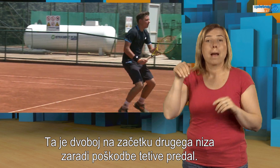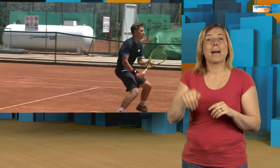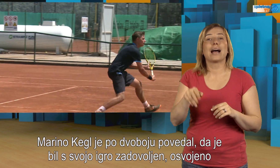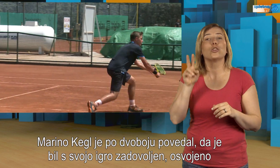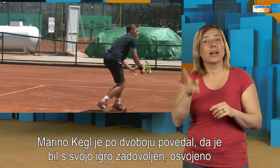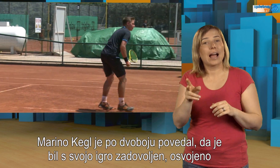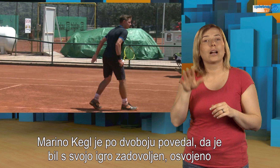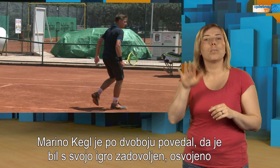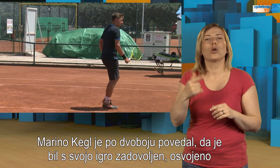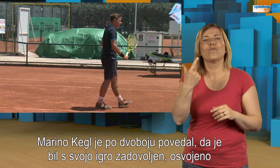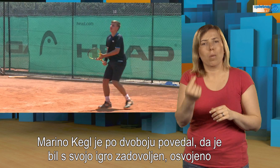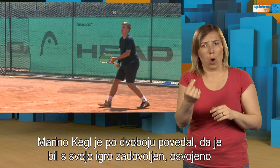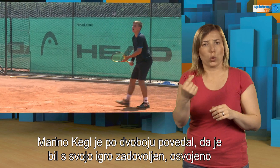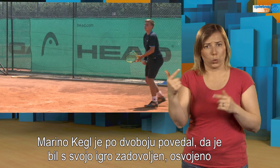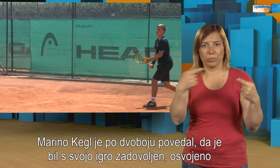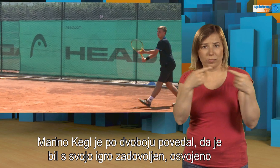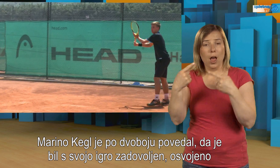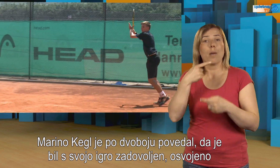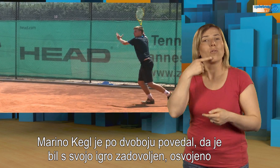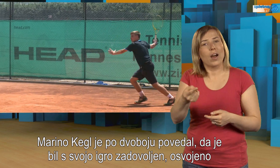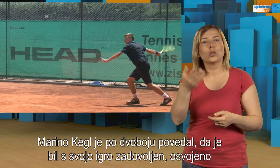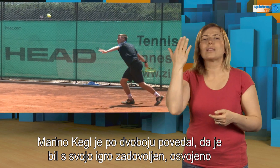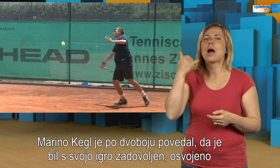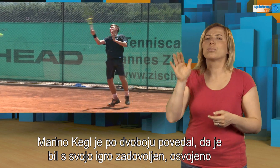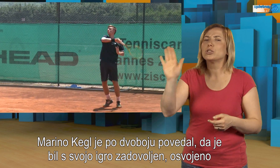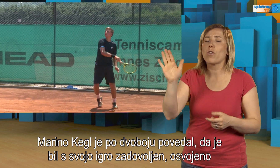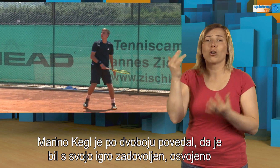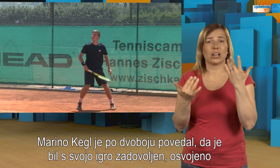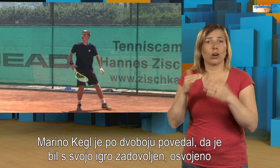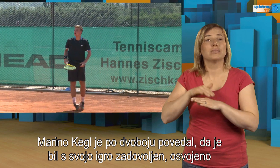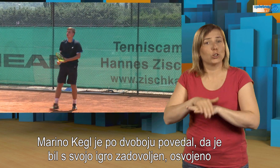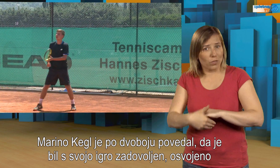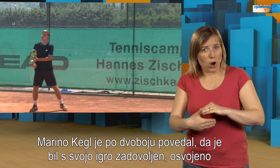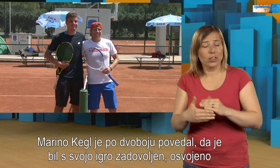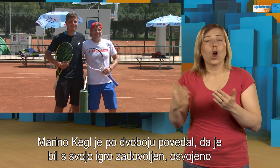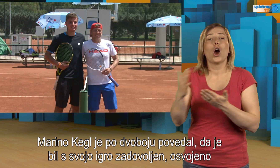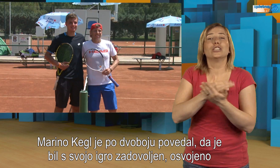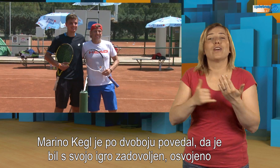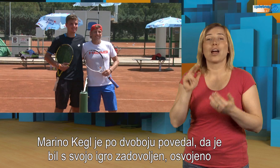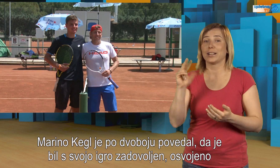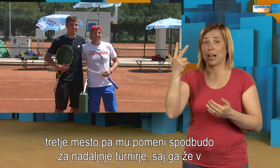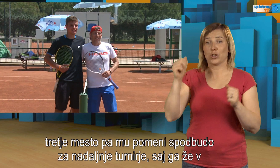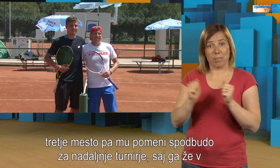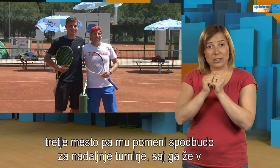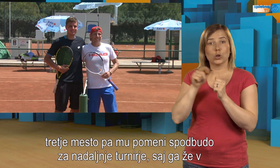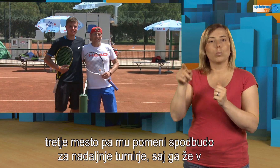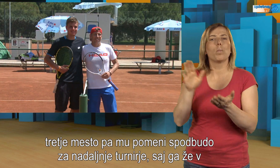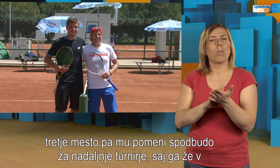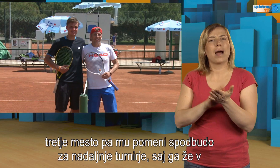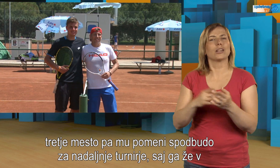Marino Kegel je po dvoboju povedal, da je bil s svojo igro zadovoljen, osvojeno tretje mesto pa mu pomeni spodbudo za